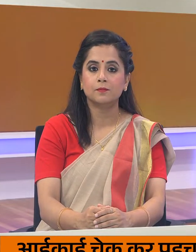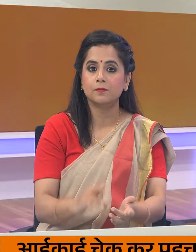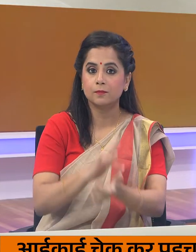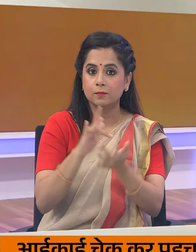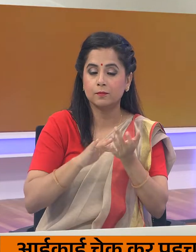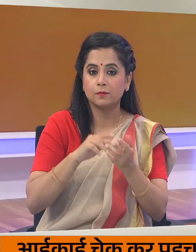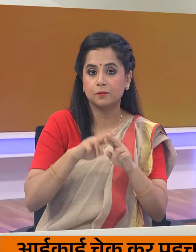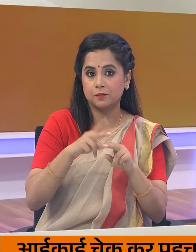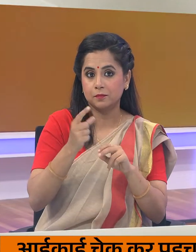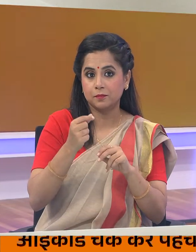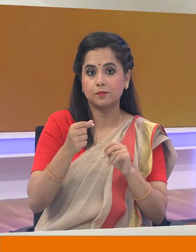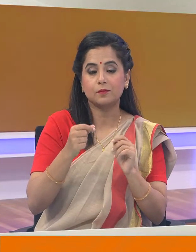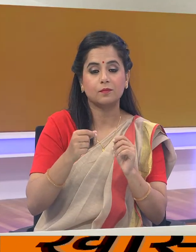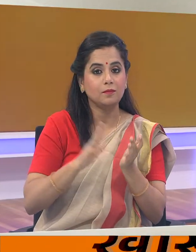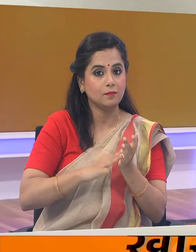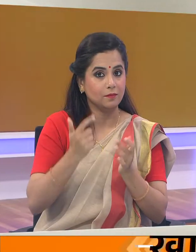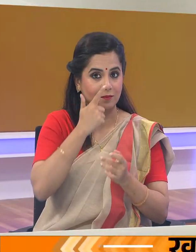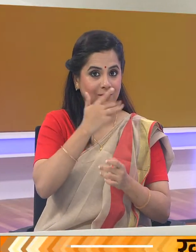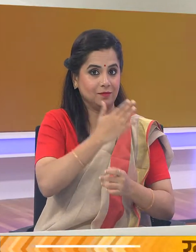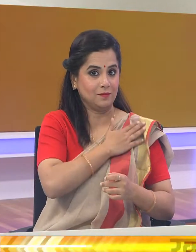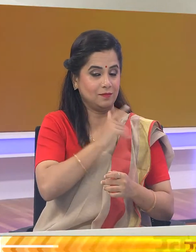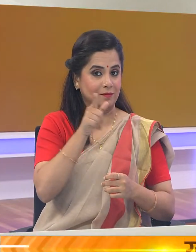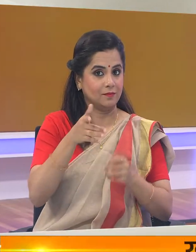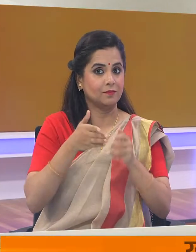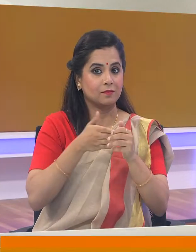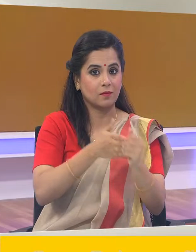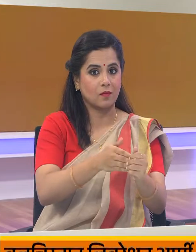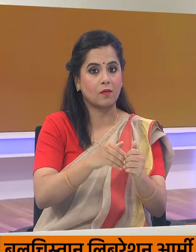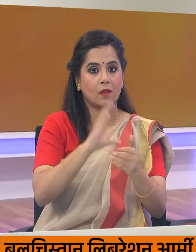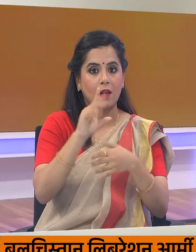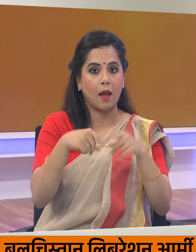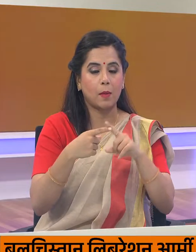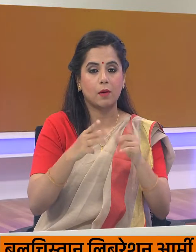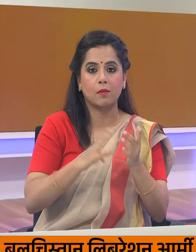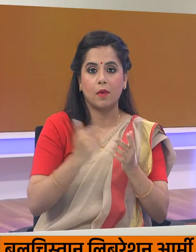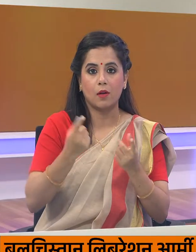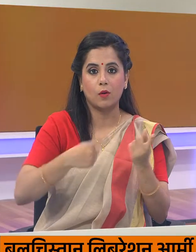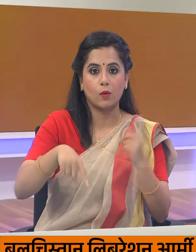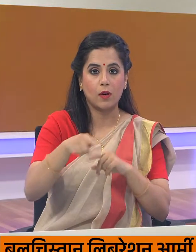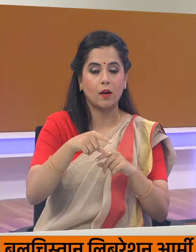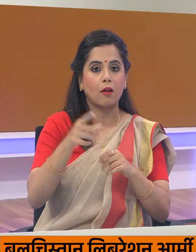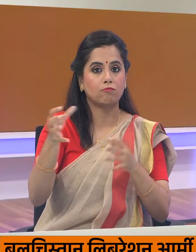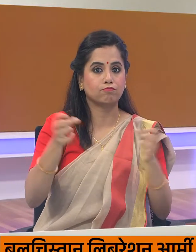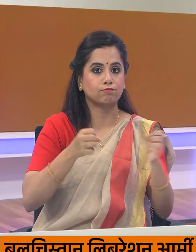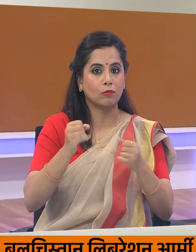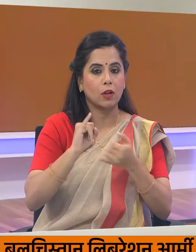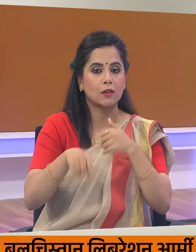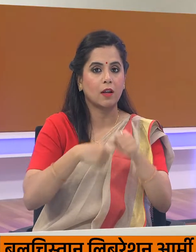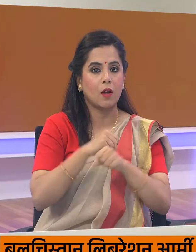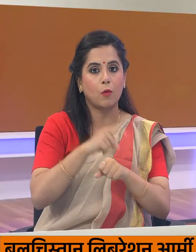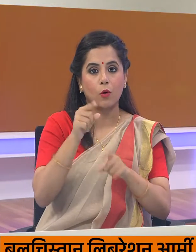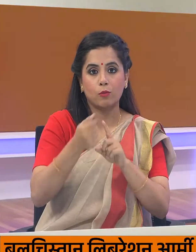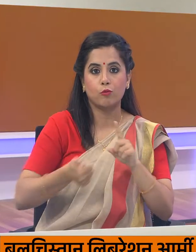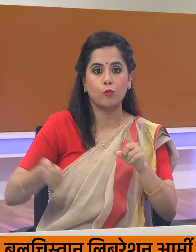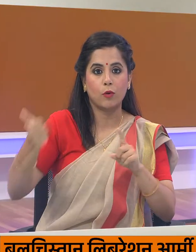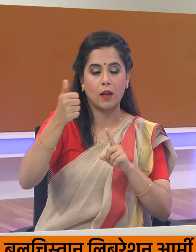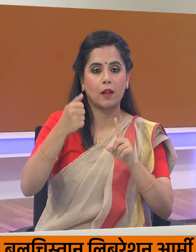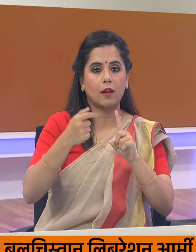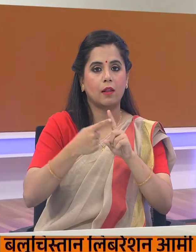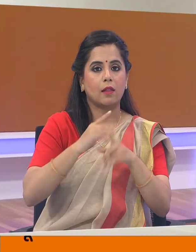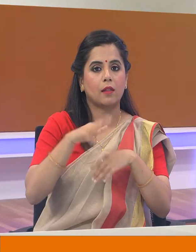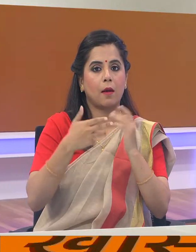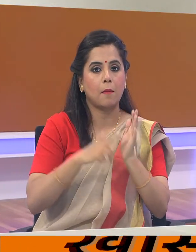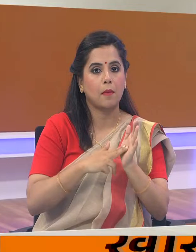केंद्रीय वित्त मंत्री निर्मला सीतारमण के नेतृत्व में कैबिनेट मंत्रियों के डेलीगेशन ने सिंगापुर के राष्ट्रपति